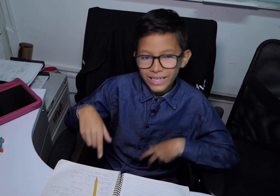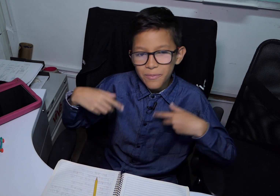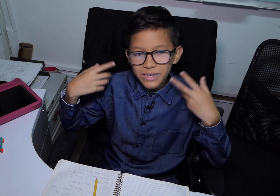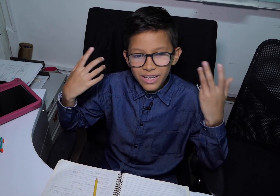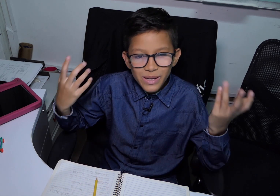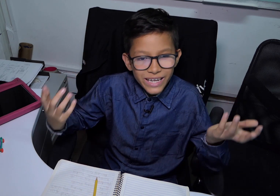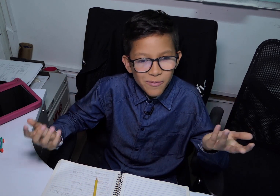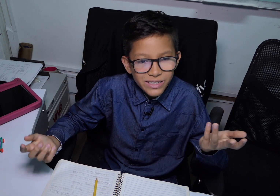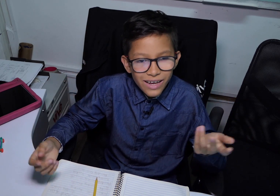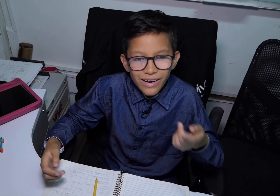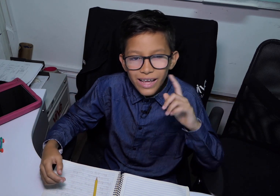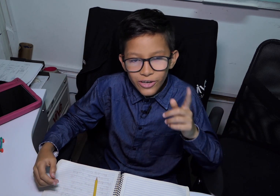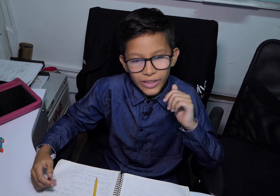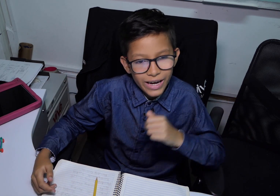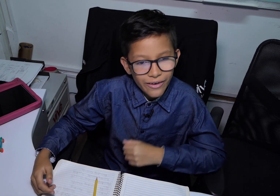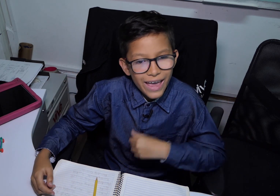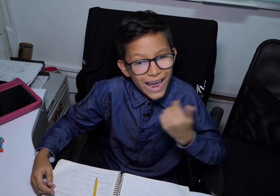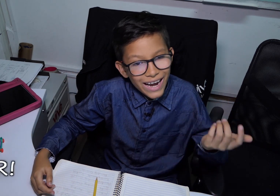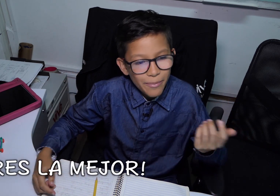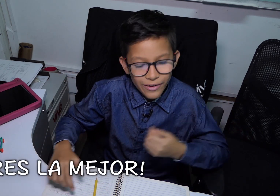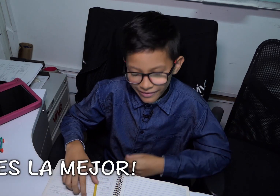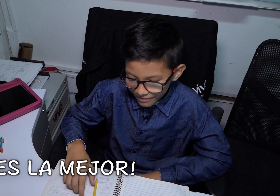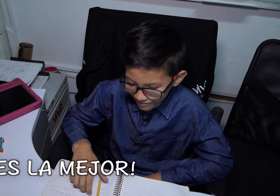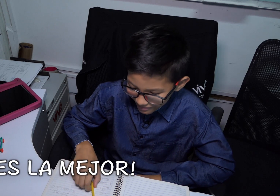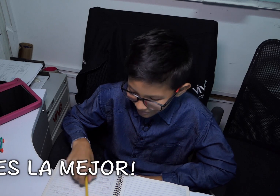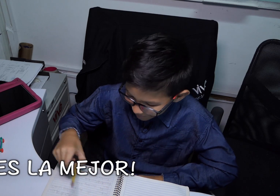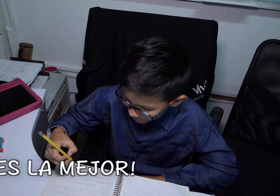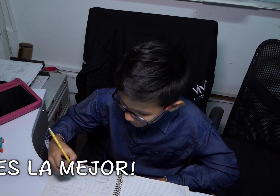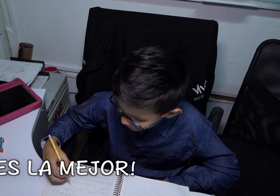Gracias por enseñarme a ser responsable y ordenada. Eres la mejor.